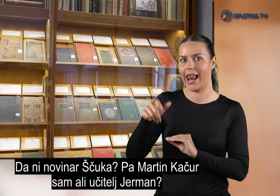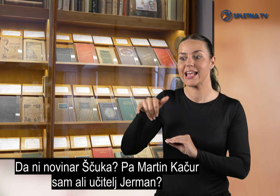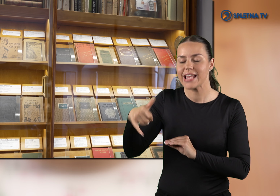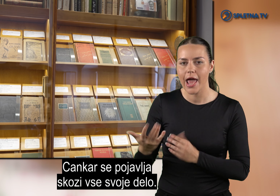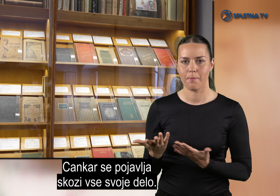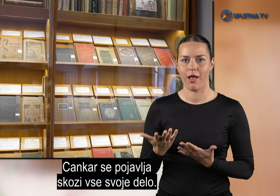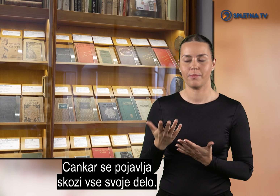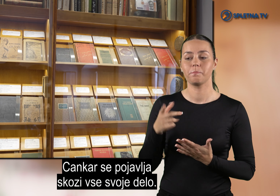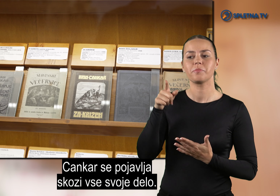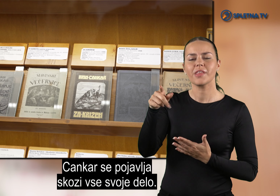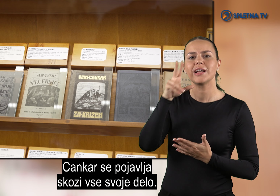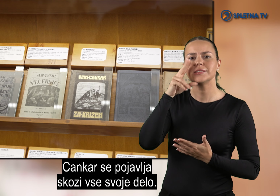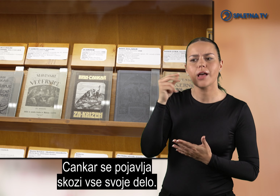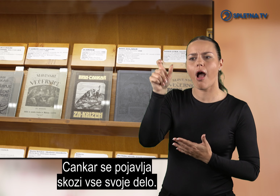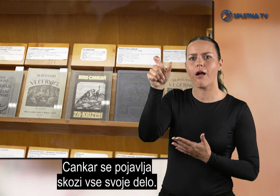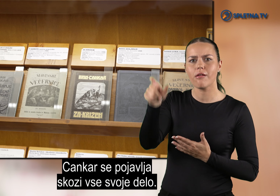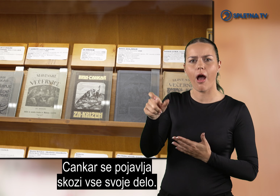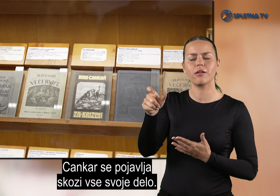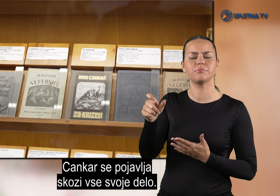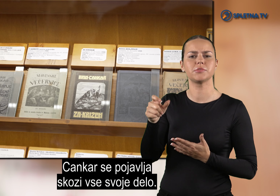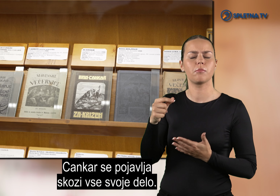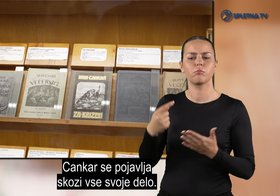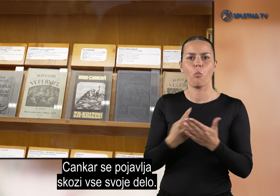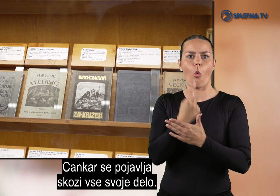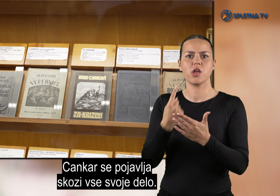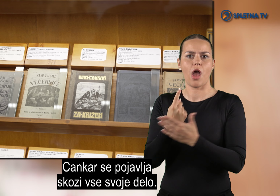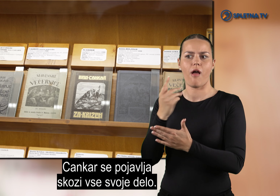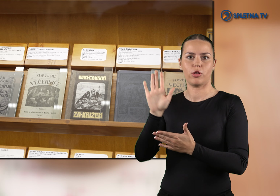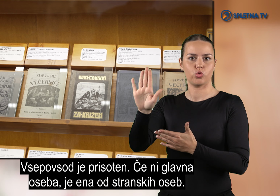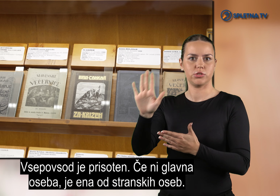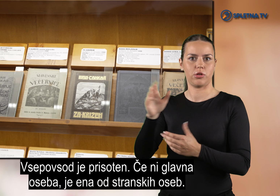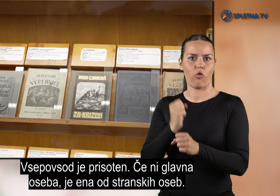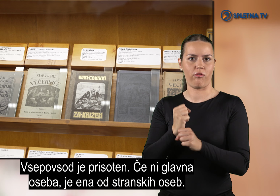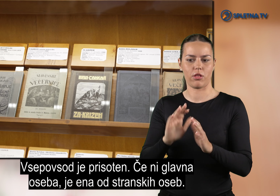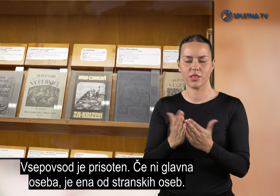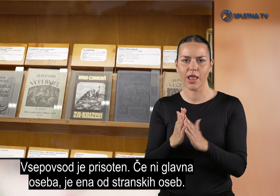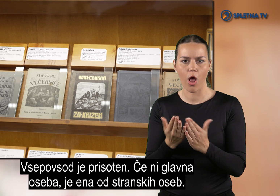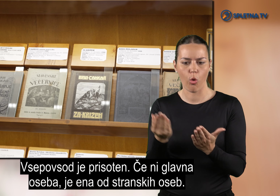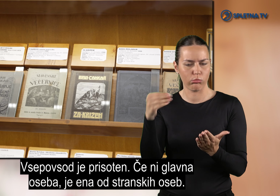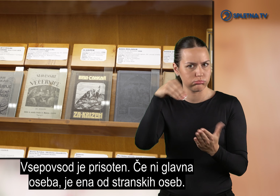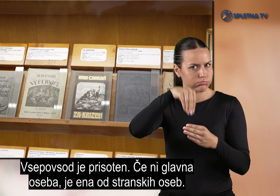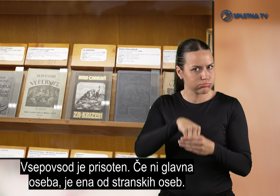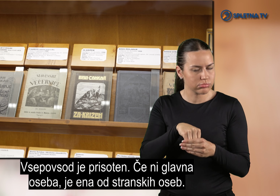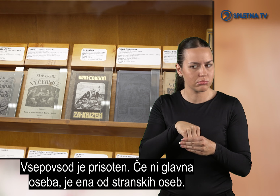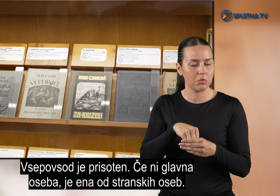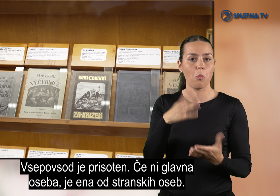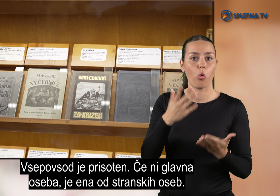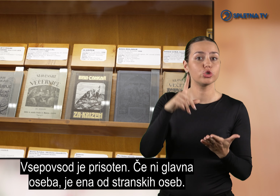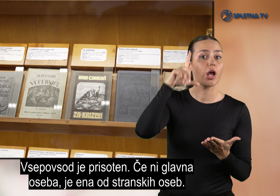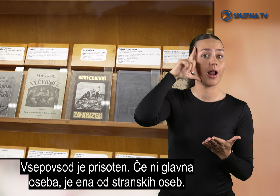Cankar se pojavlja skozi vse svoje delo. Vse posod je prisoten. Če ni glavna oseba, je ena od stranskih